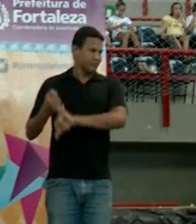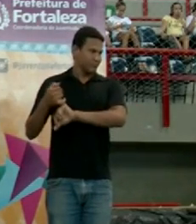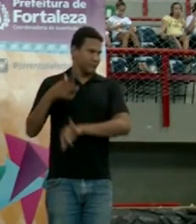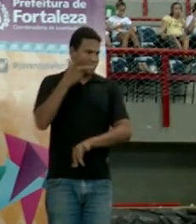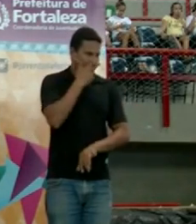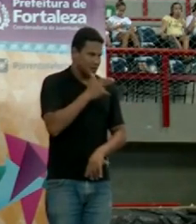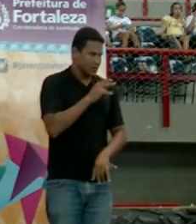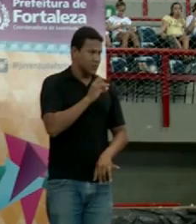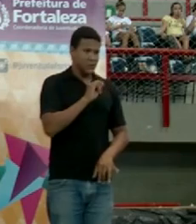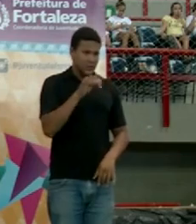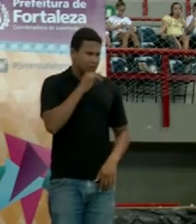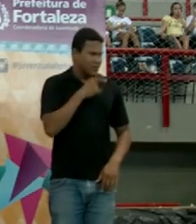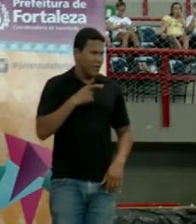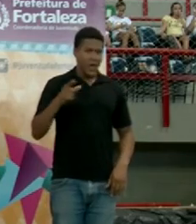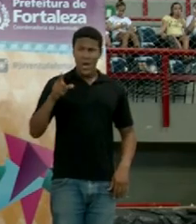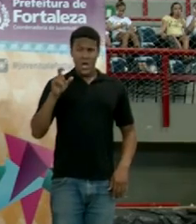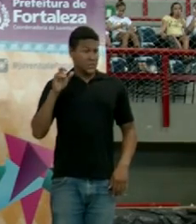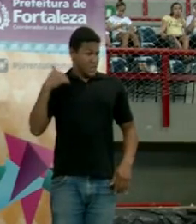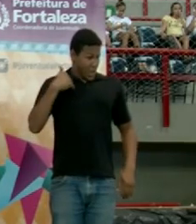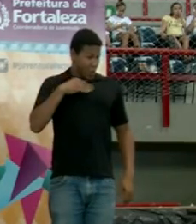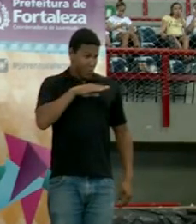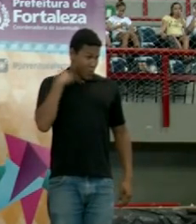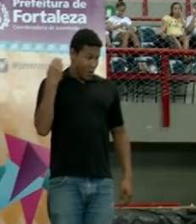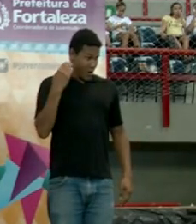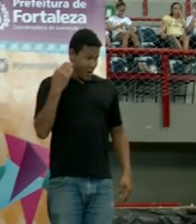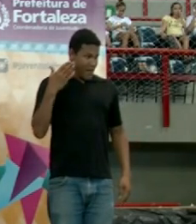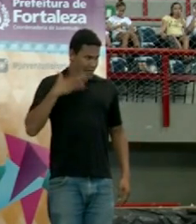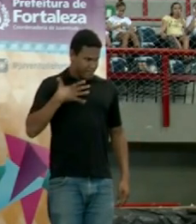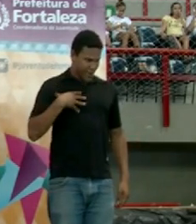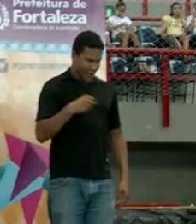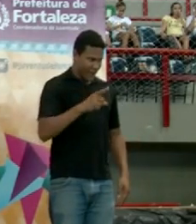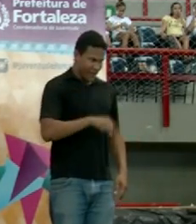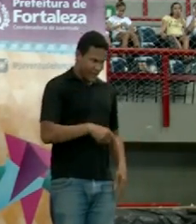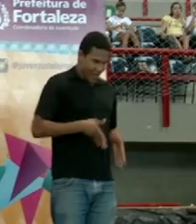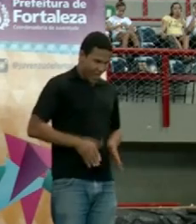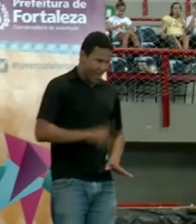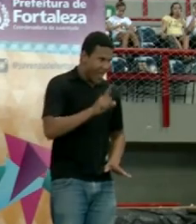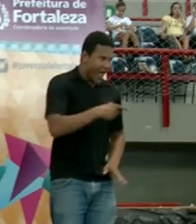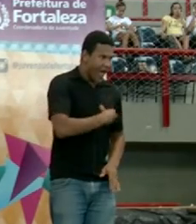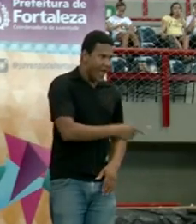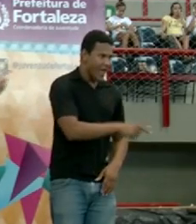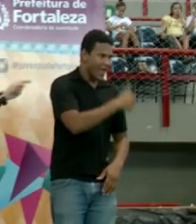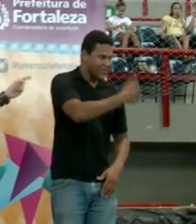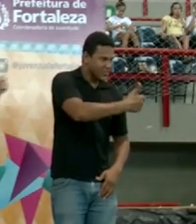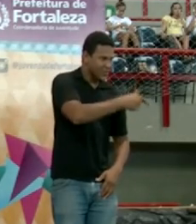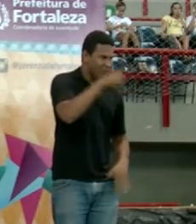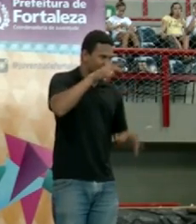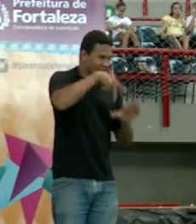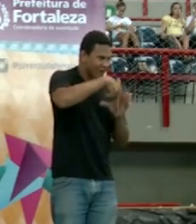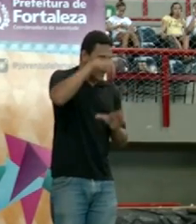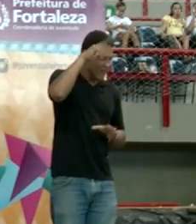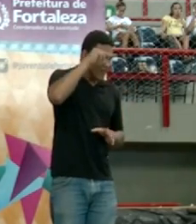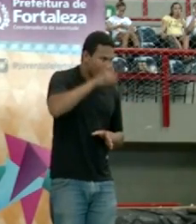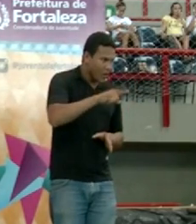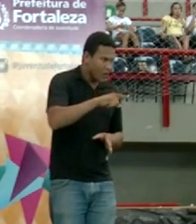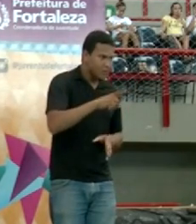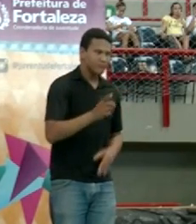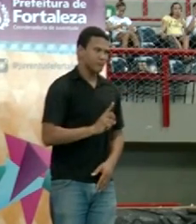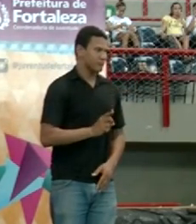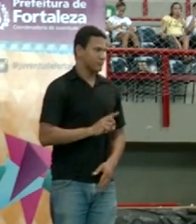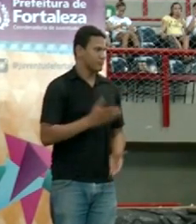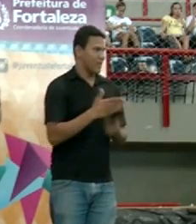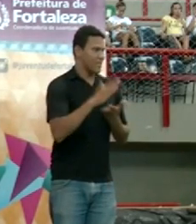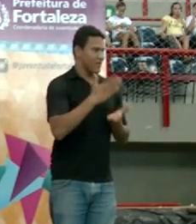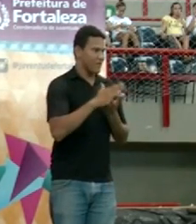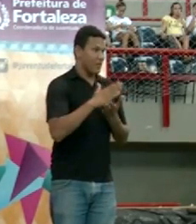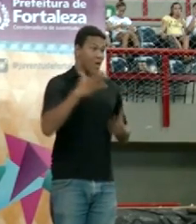dele é cavaleiro? Não. Tem nada a ver. Porque na Idade Média o juramento foi, ele fez para mim. O filho dele fez um juramento para